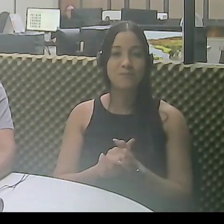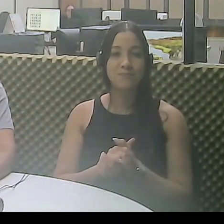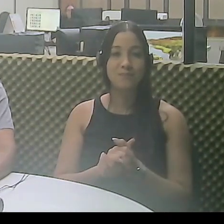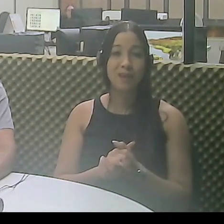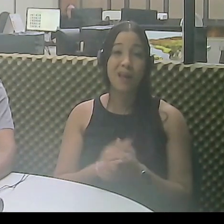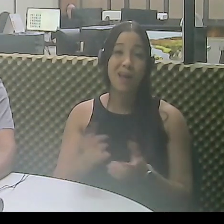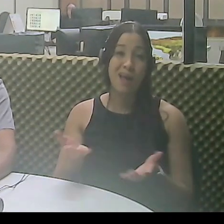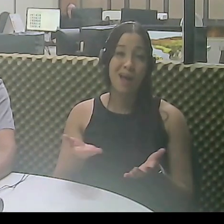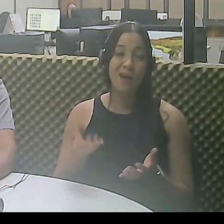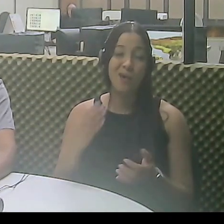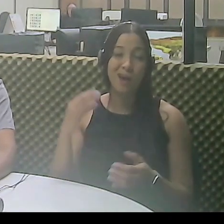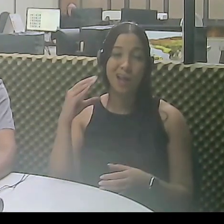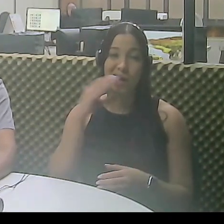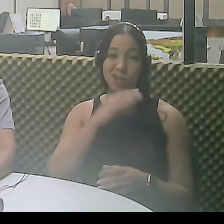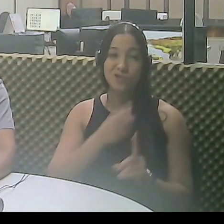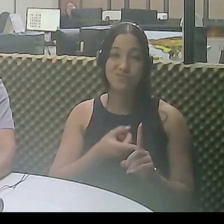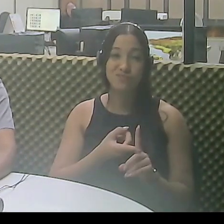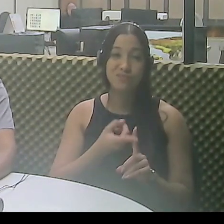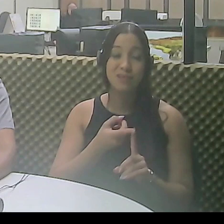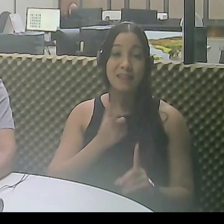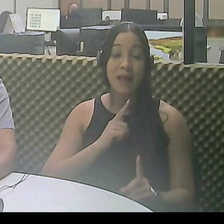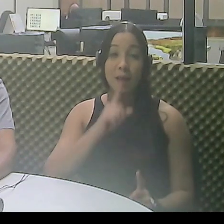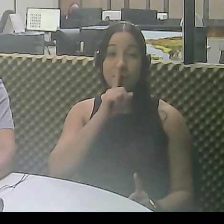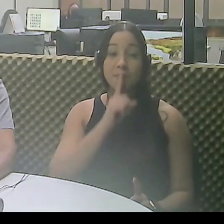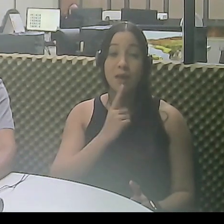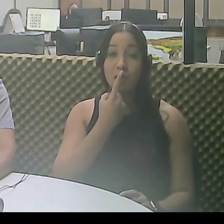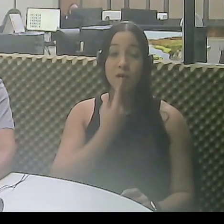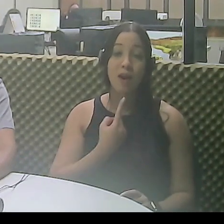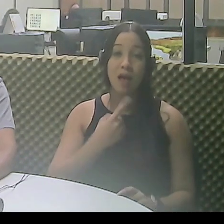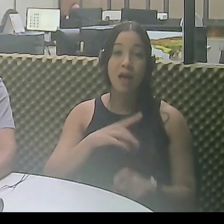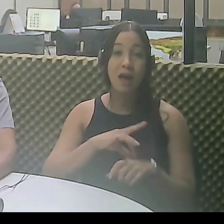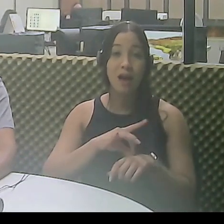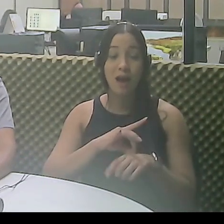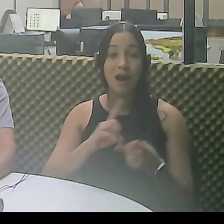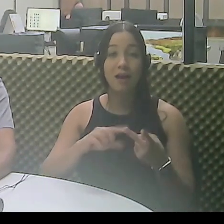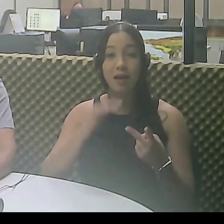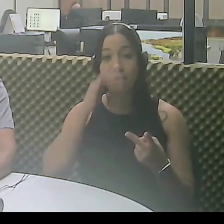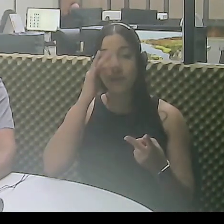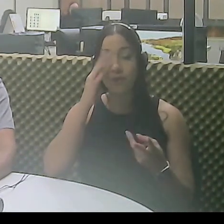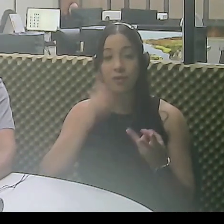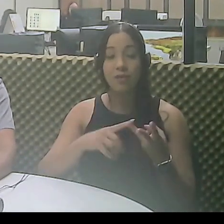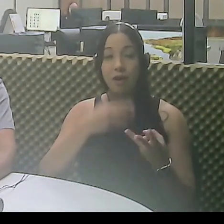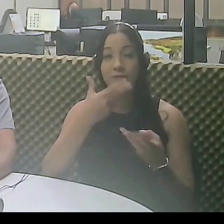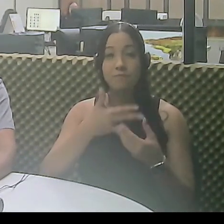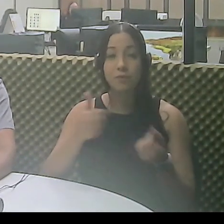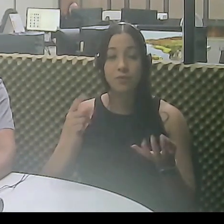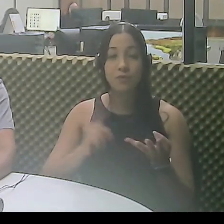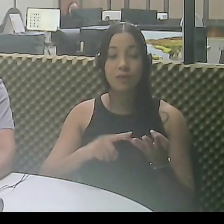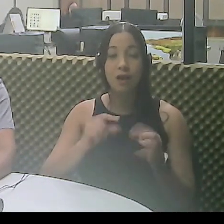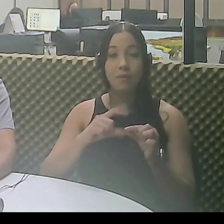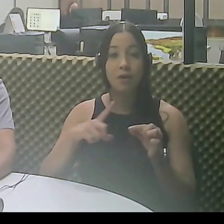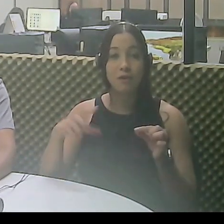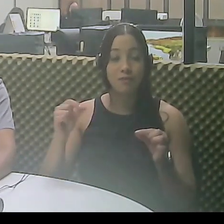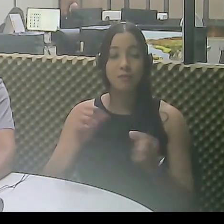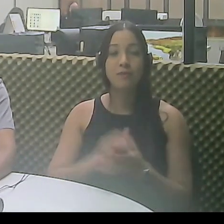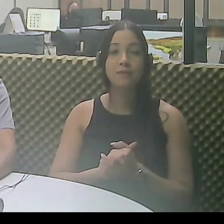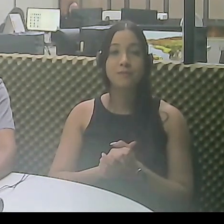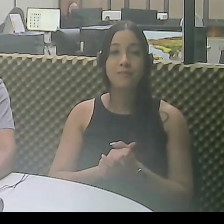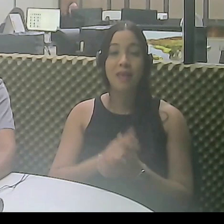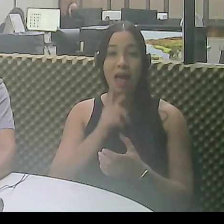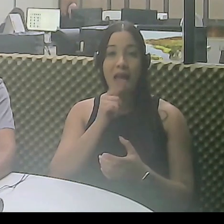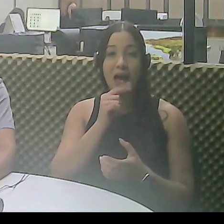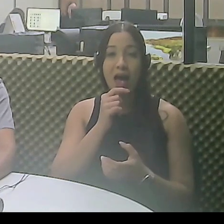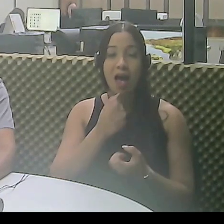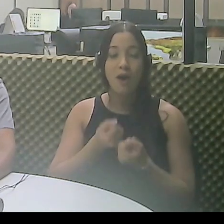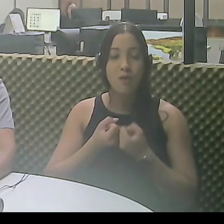altas temperaturas, o cardápio ganhou picolés de carne, flores, frutas e folhas. Os banhos são reforçados com mangueira e